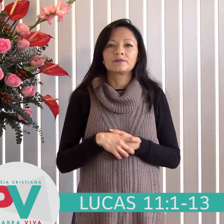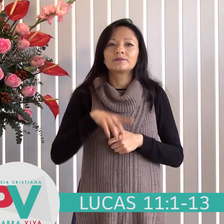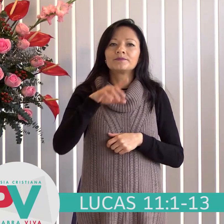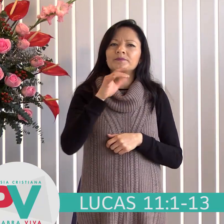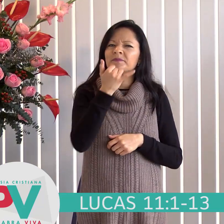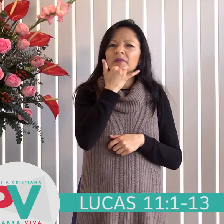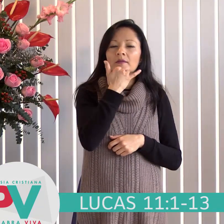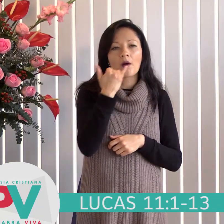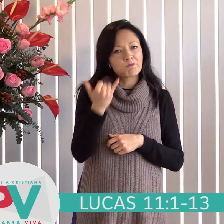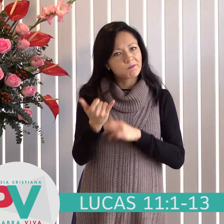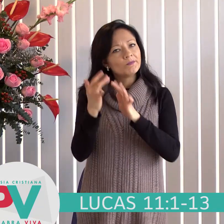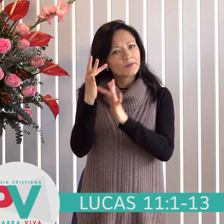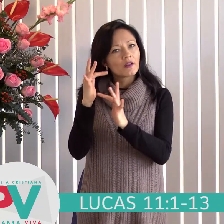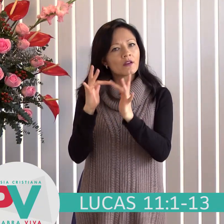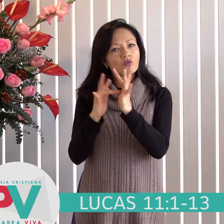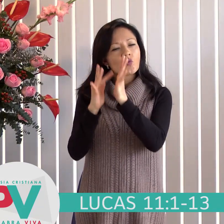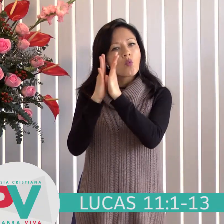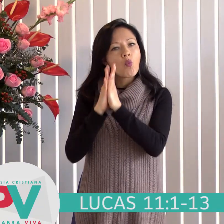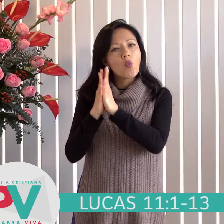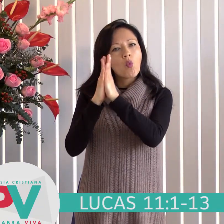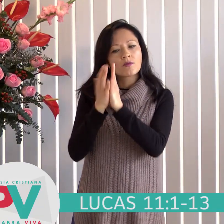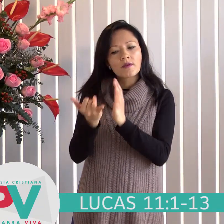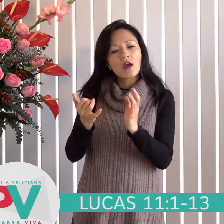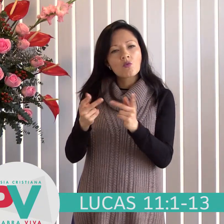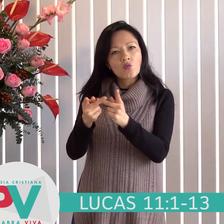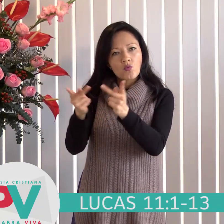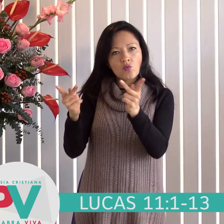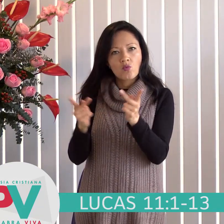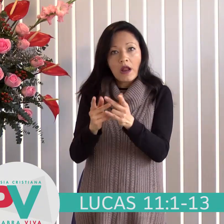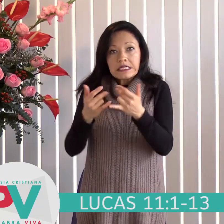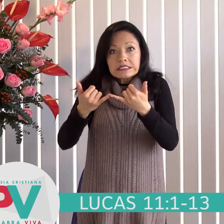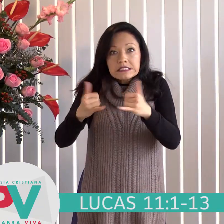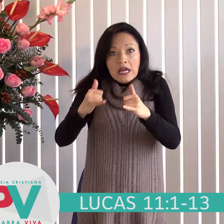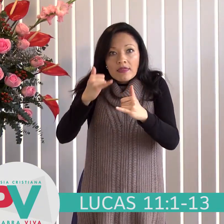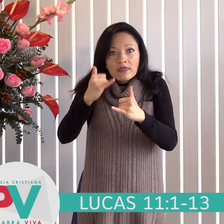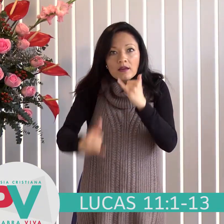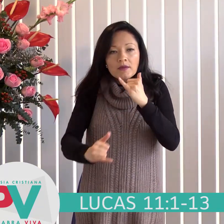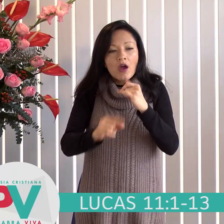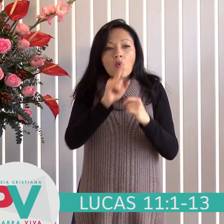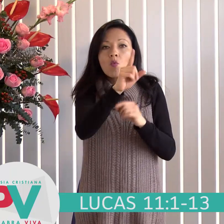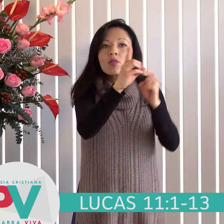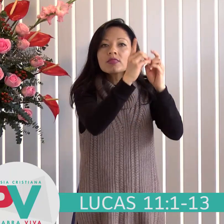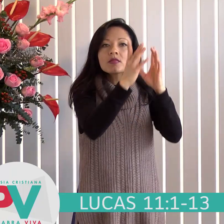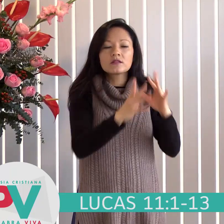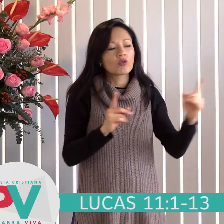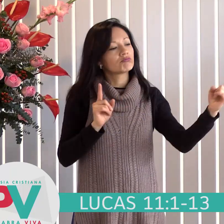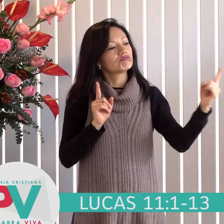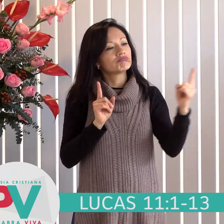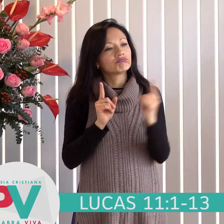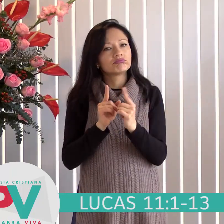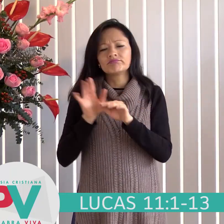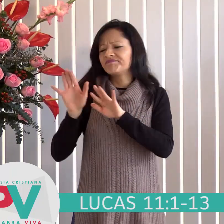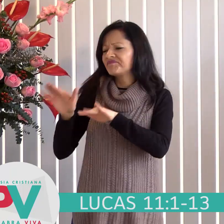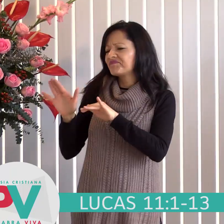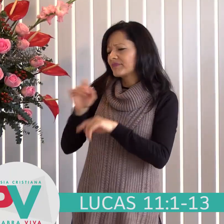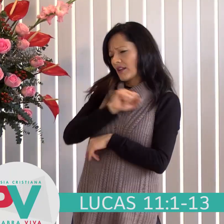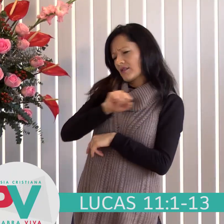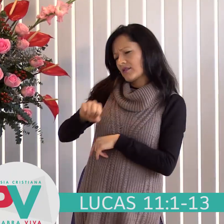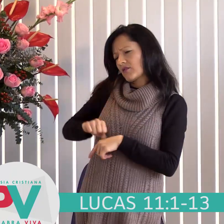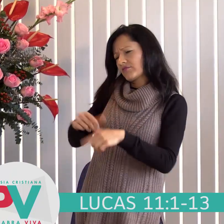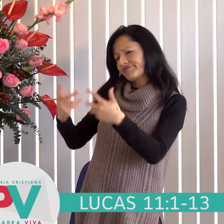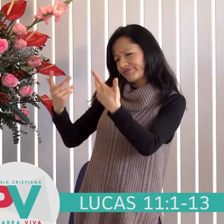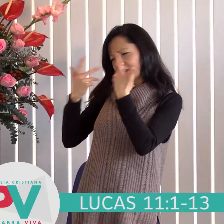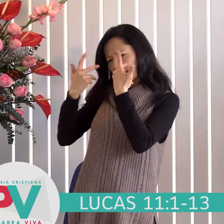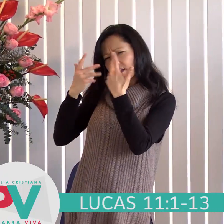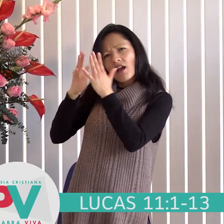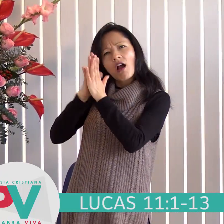Aconteció que estaba Jesús orando en un lugar, y cuando terminó, uno de sus discípulos le dijo: Señor,